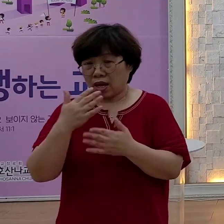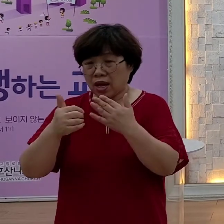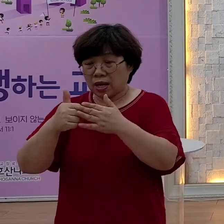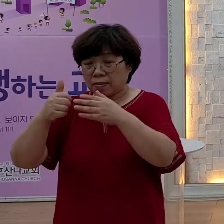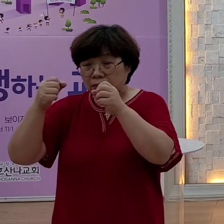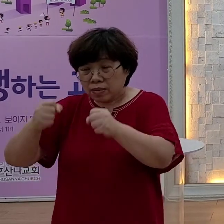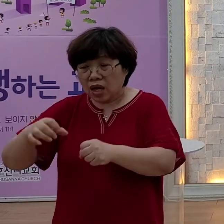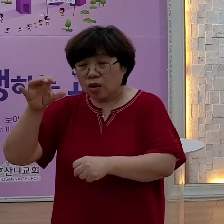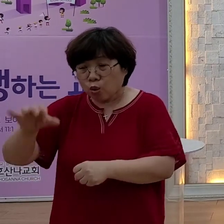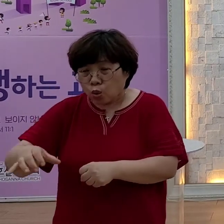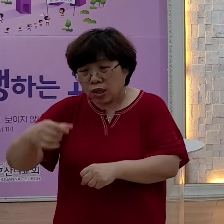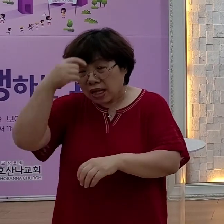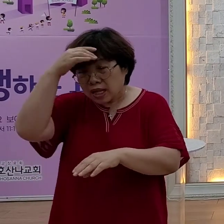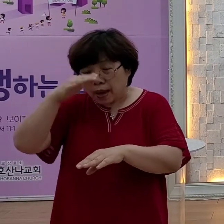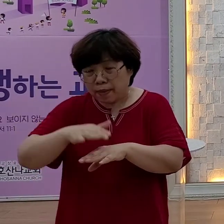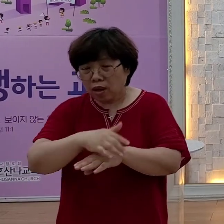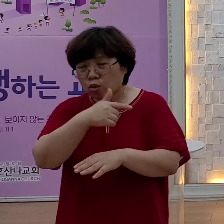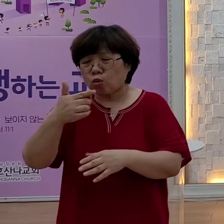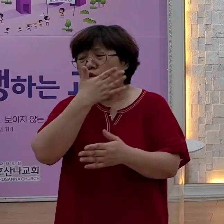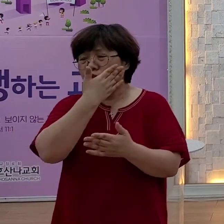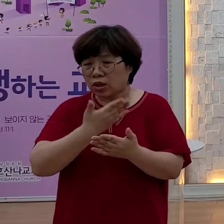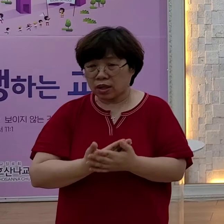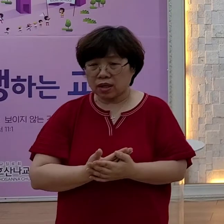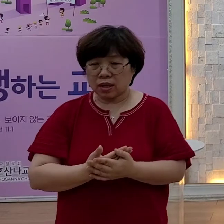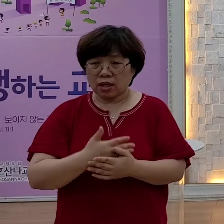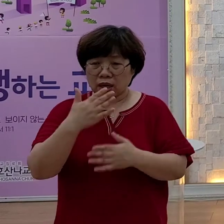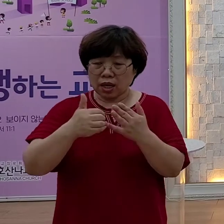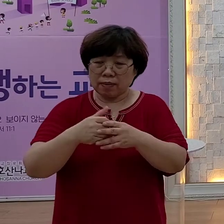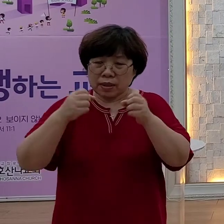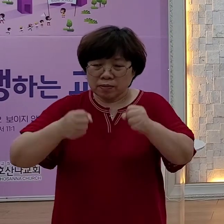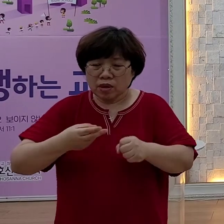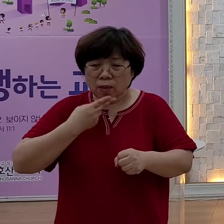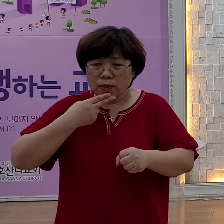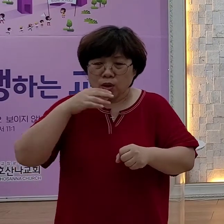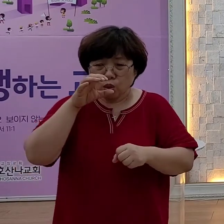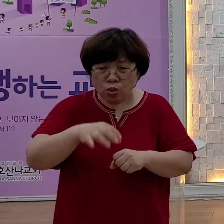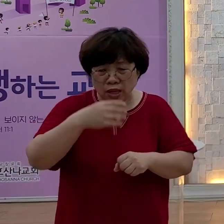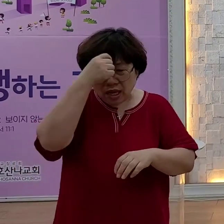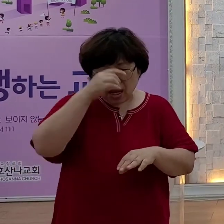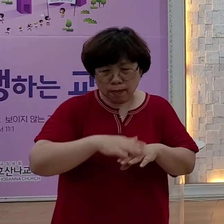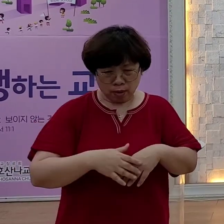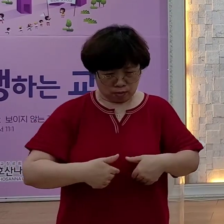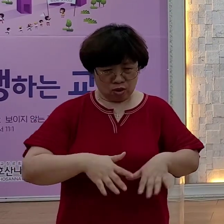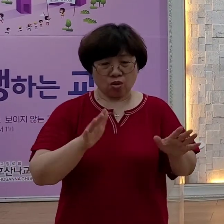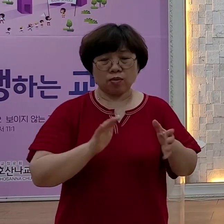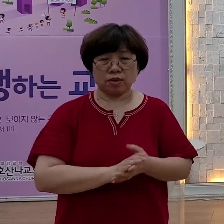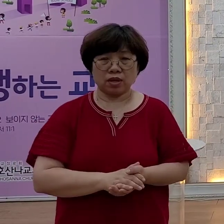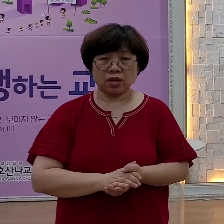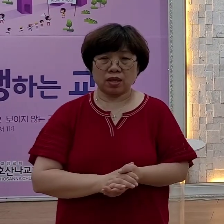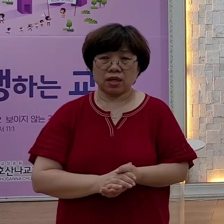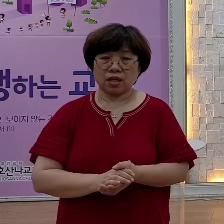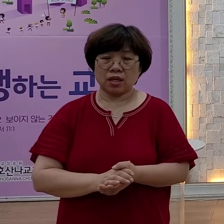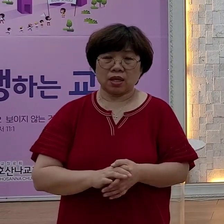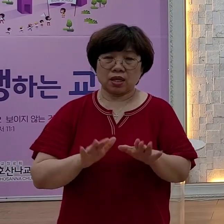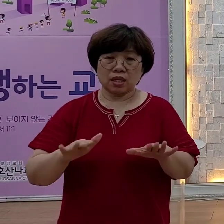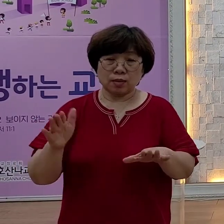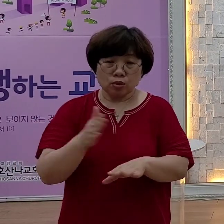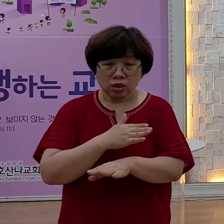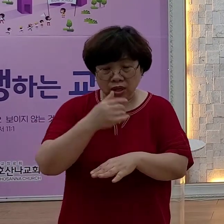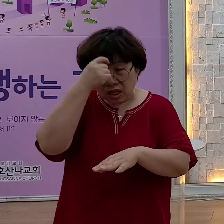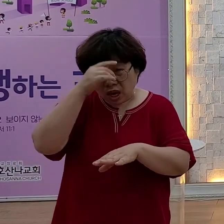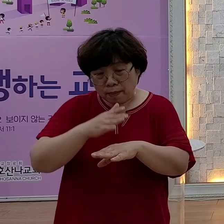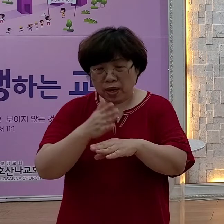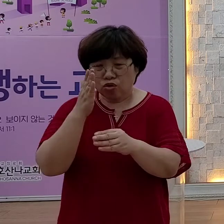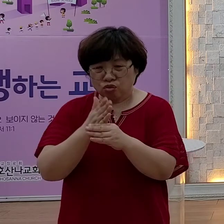예배가 가장 중요하다라는 것입니다. 사랑하는 성도 여러분, 예배 중에 이제부터 더